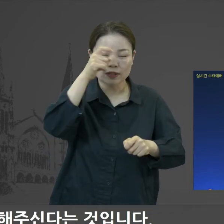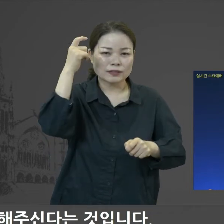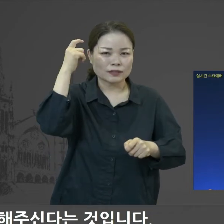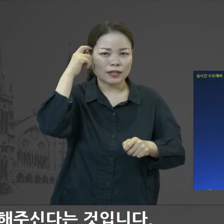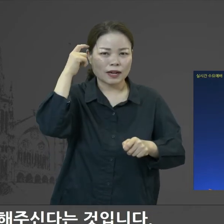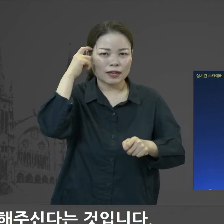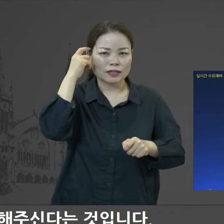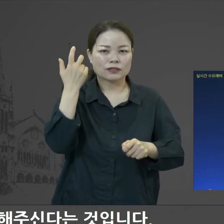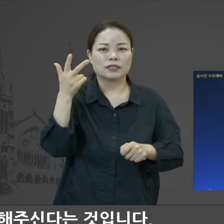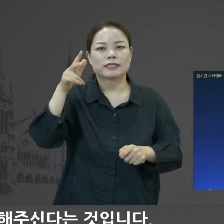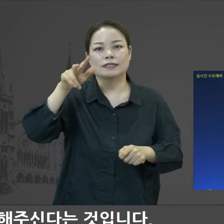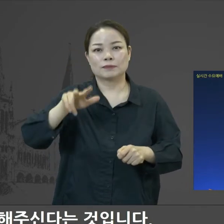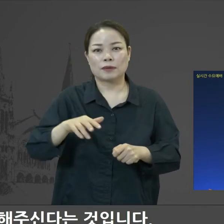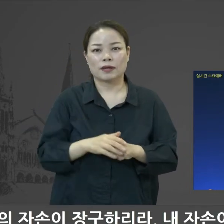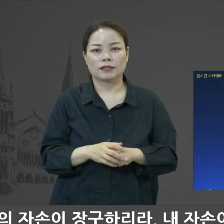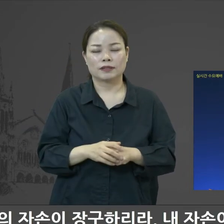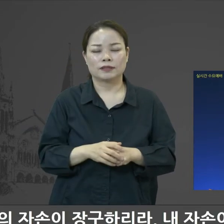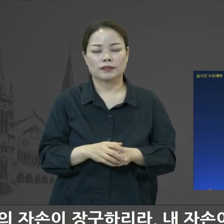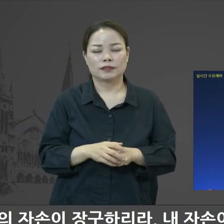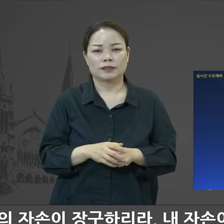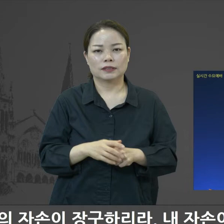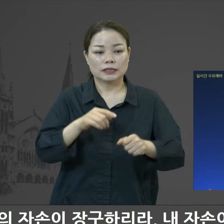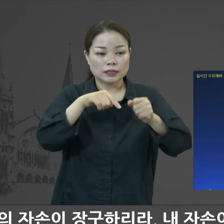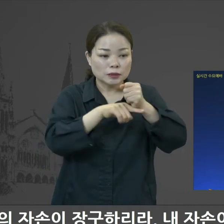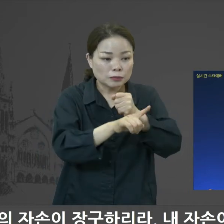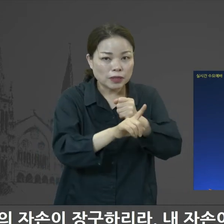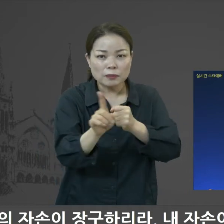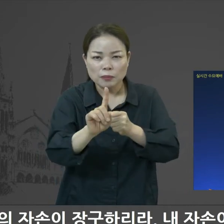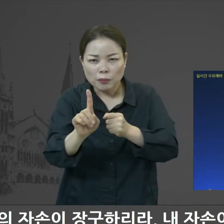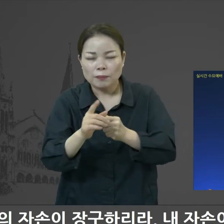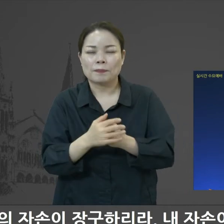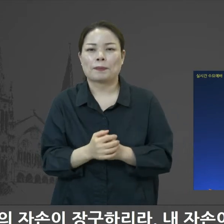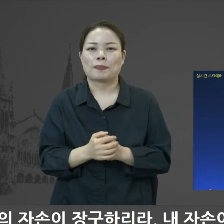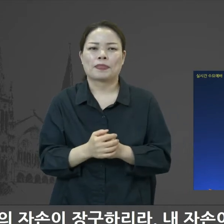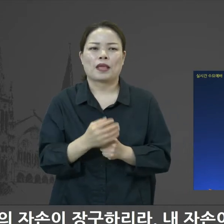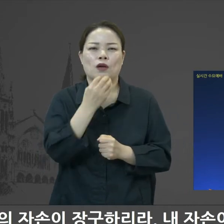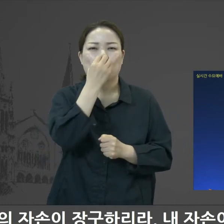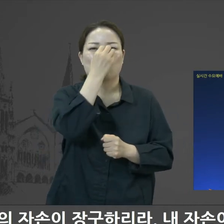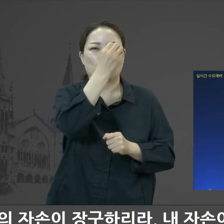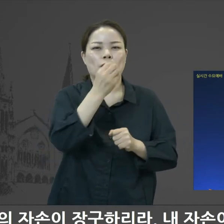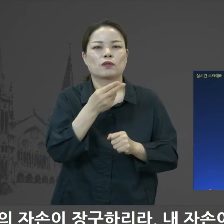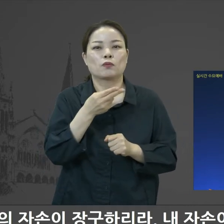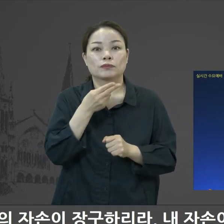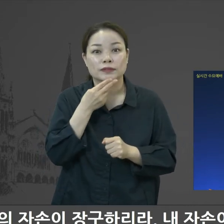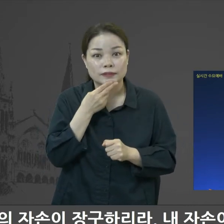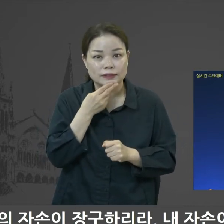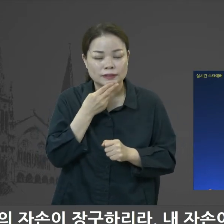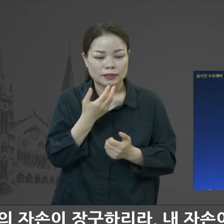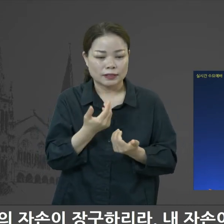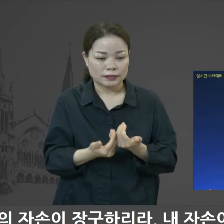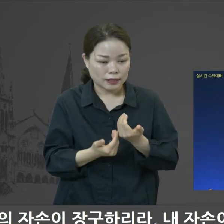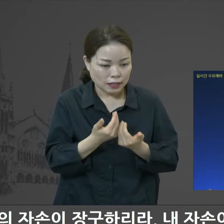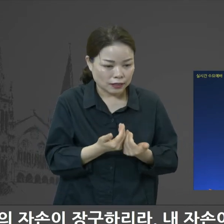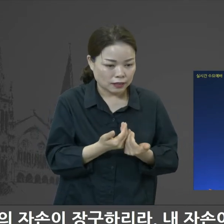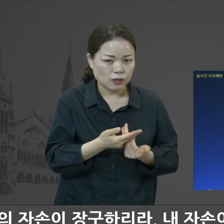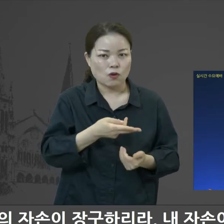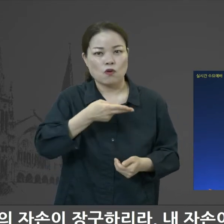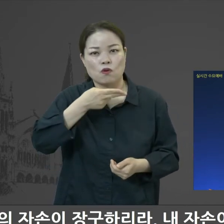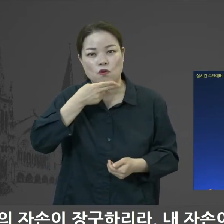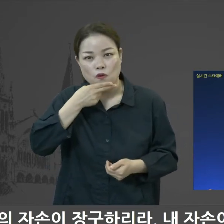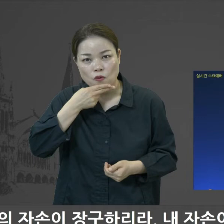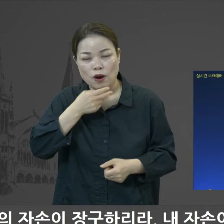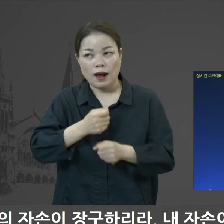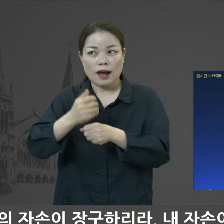생각하실지 모르겠지만 넓은 의미로 보면 이 얘기는 교만하지 않고 좌우로 치우치지 않아